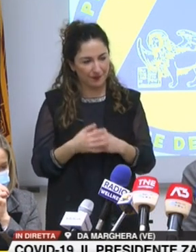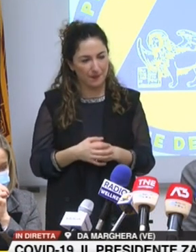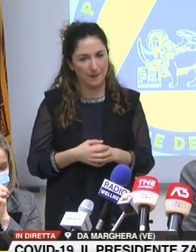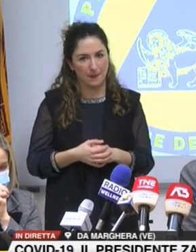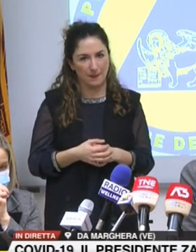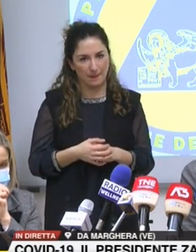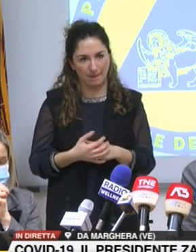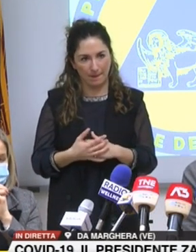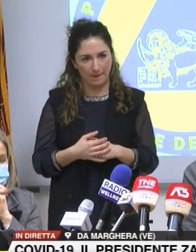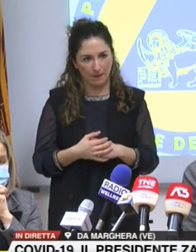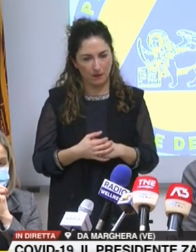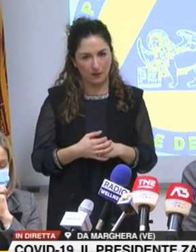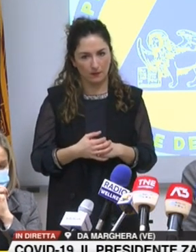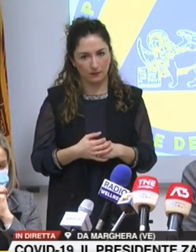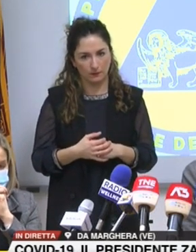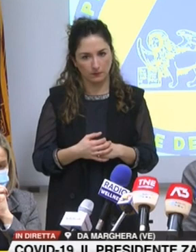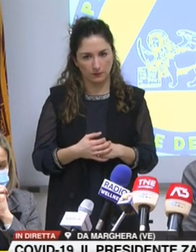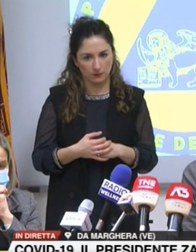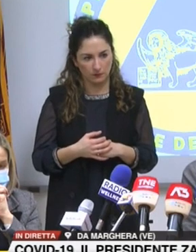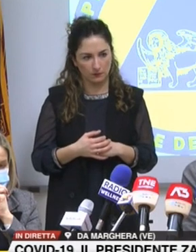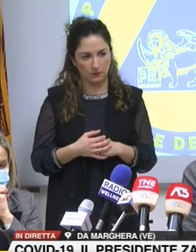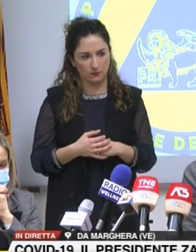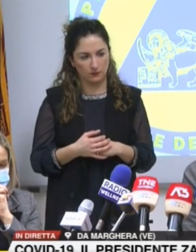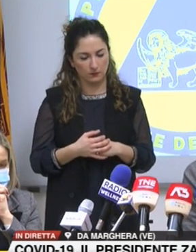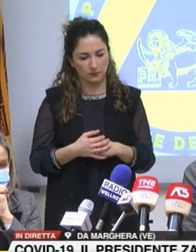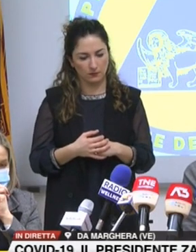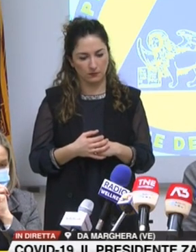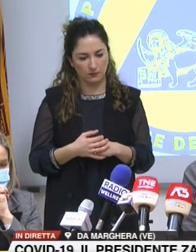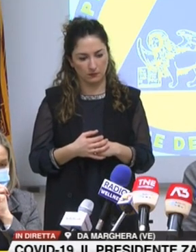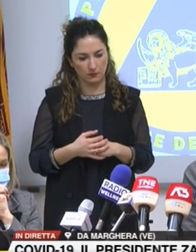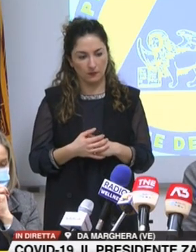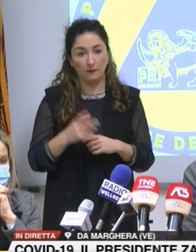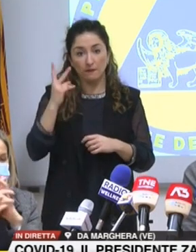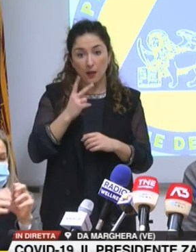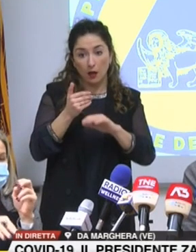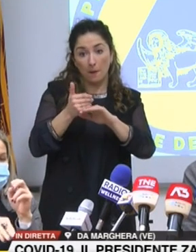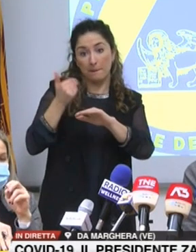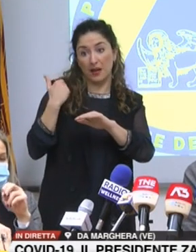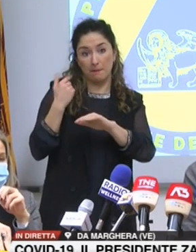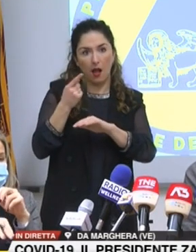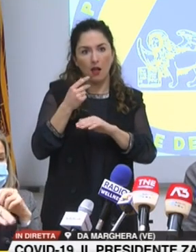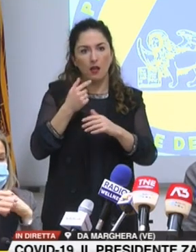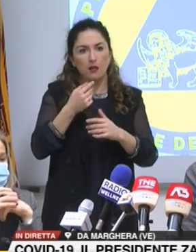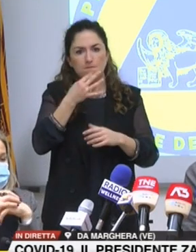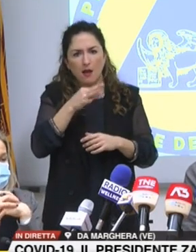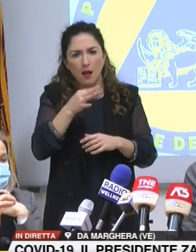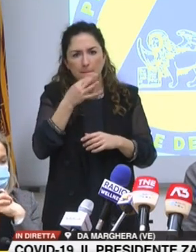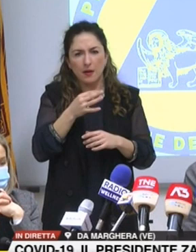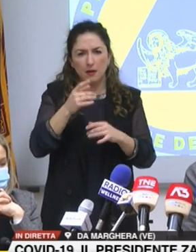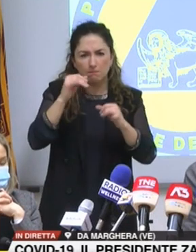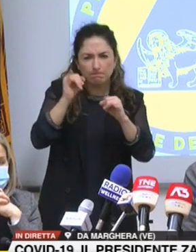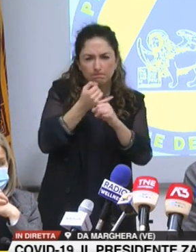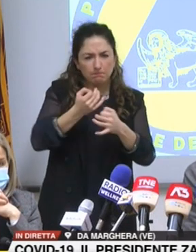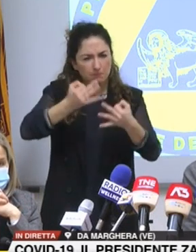Se vogliamo anche in un certo qual modo irrituali per noi cittadini che non avevamo mai sentito un discorso così preciso